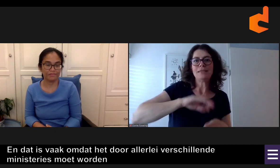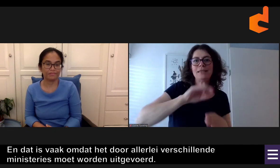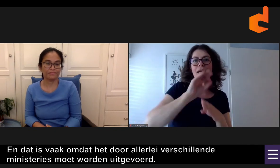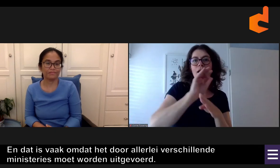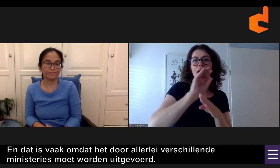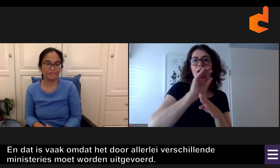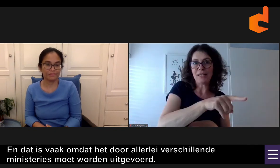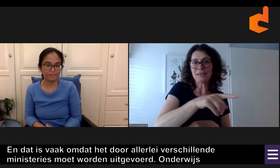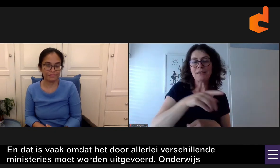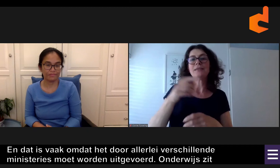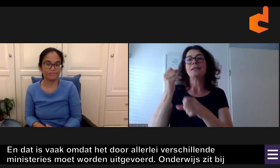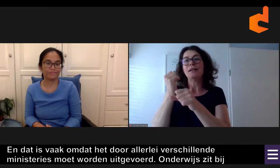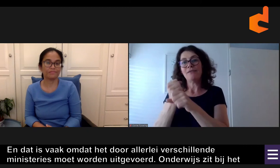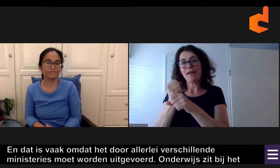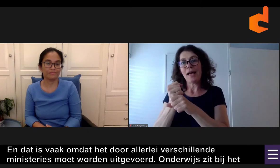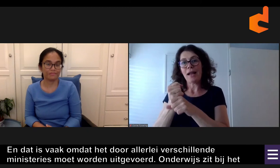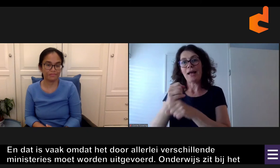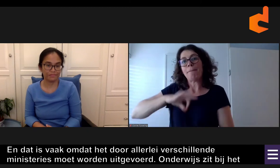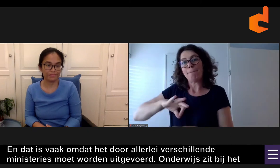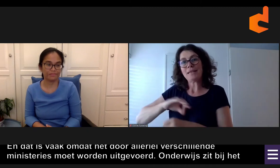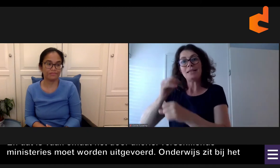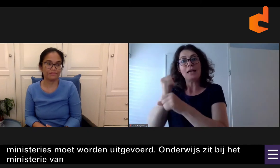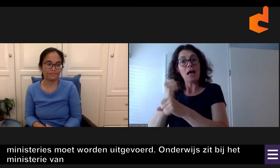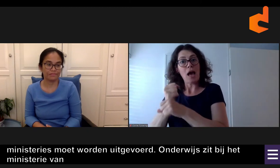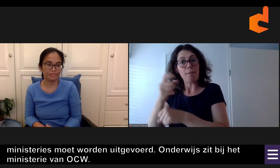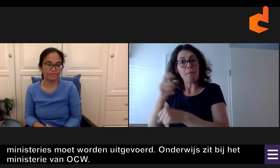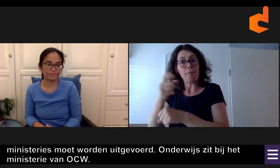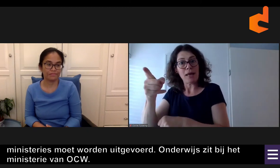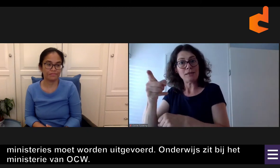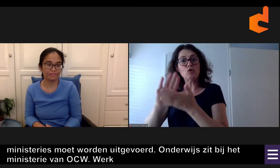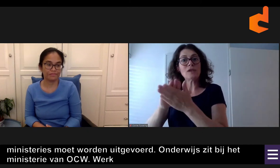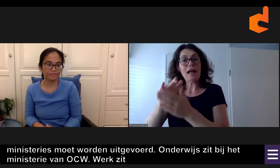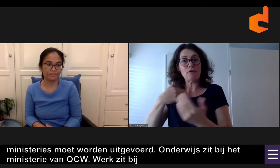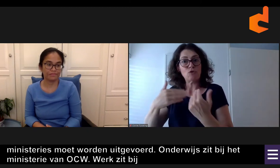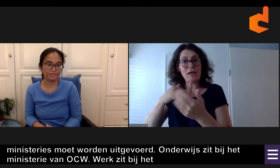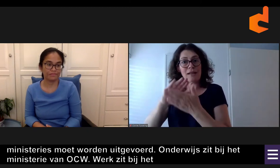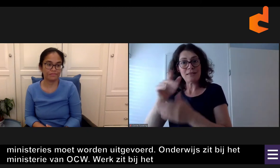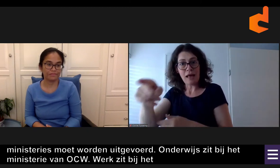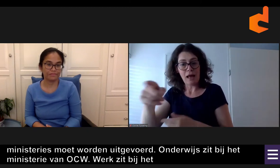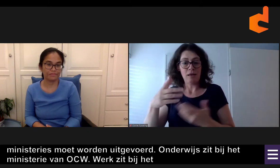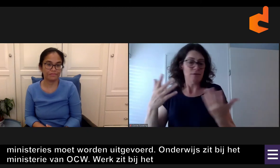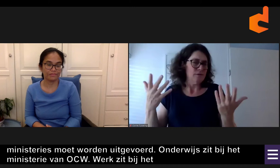Onderwijs zit bij het ministerie van OCMW. Werk zit bij het ministerie van Arbeid en Sociale